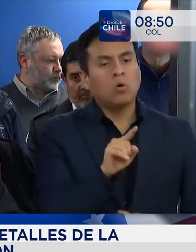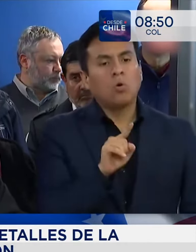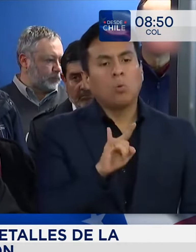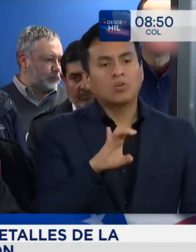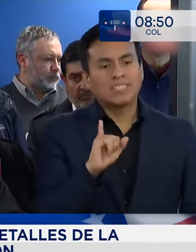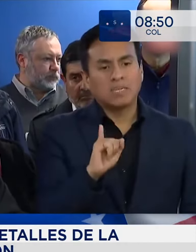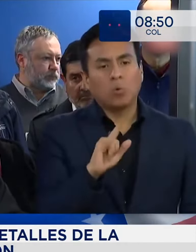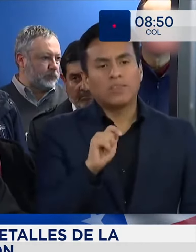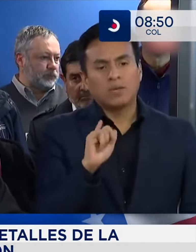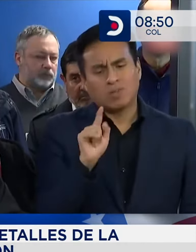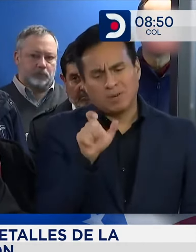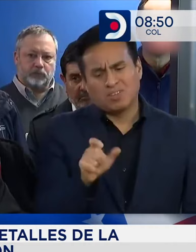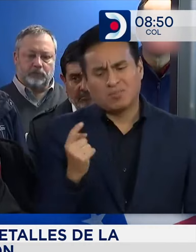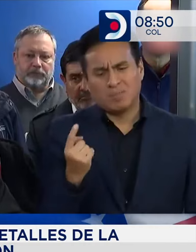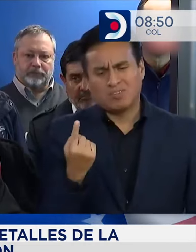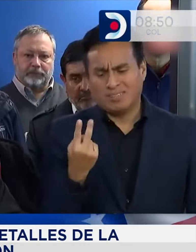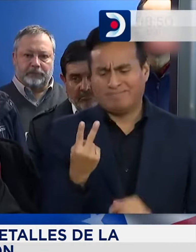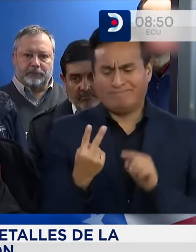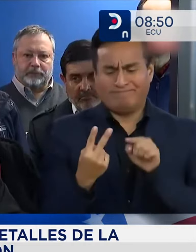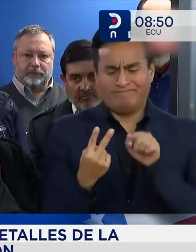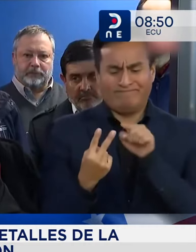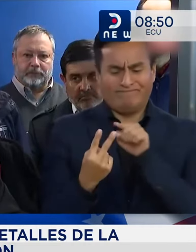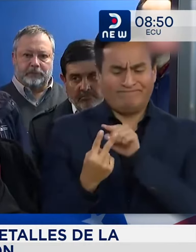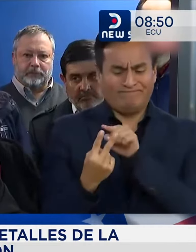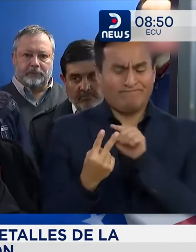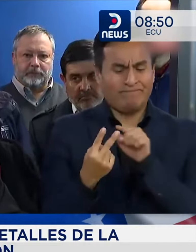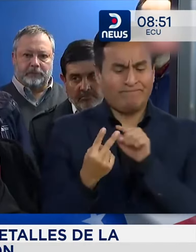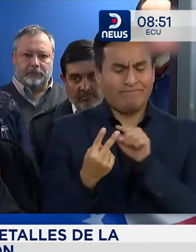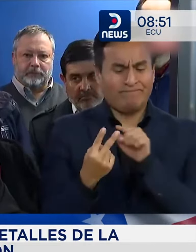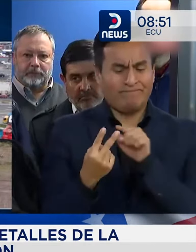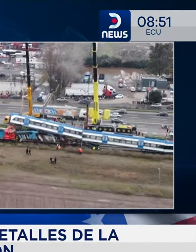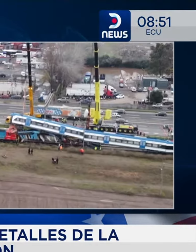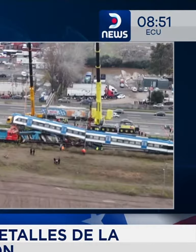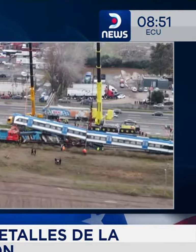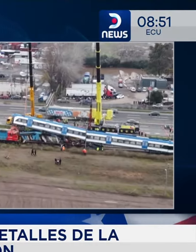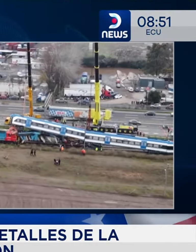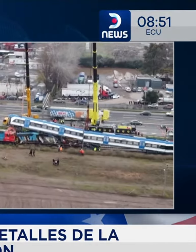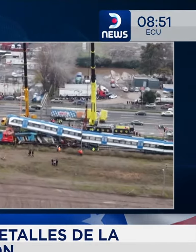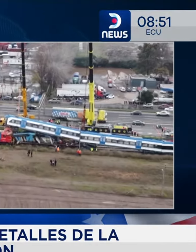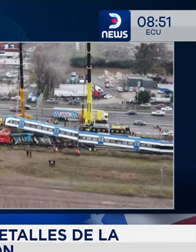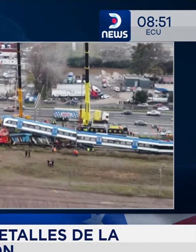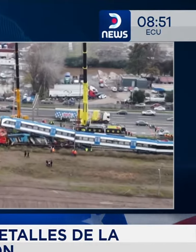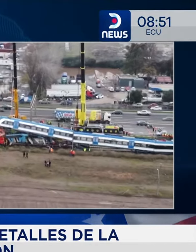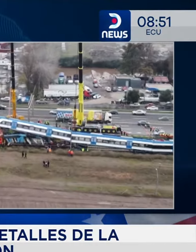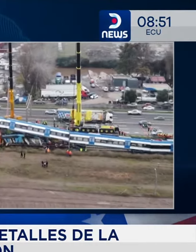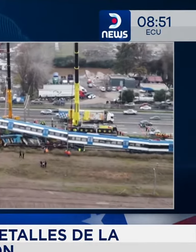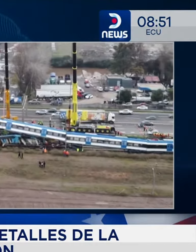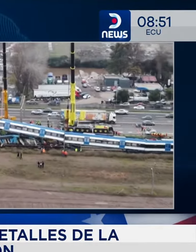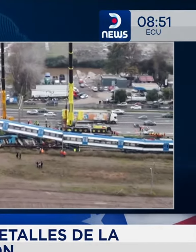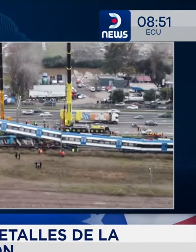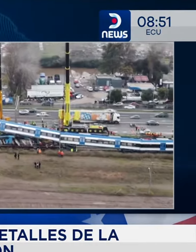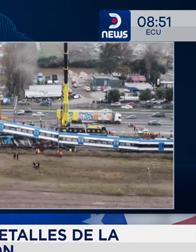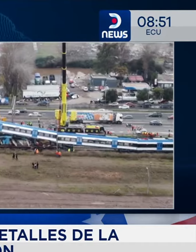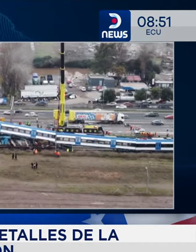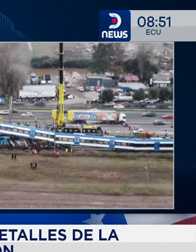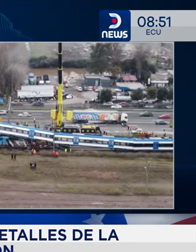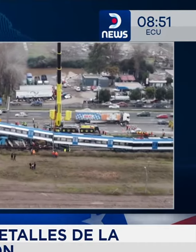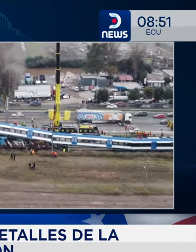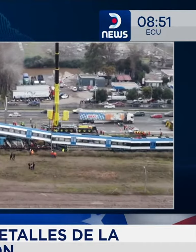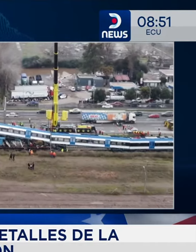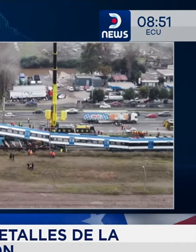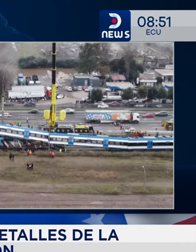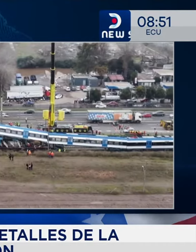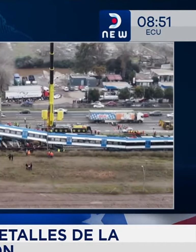UCI y una está en la uti entonces ciertamente es motivo de Gran preocupación bueno magalí escuchamos a la ministra del interior